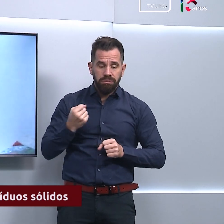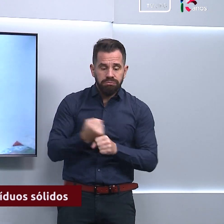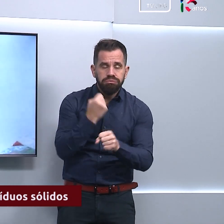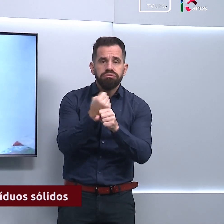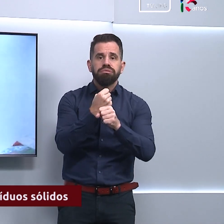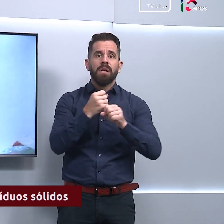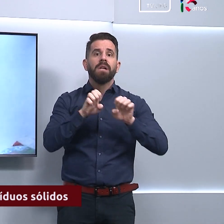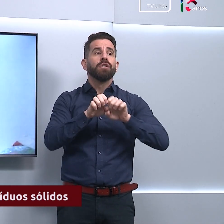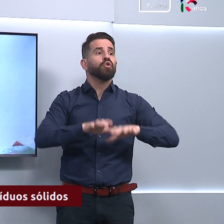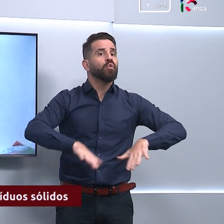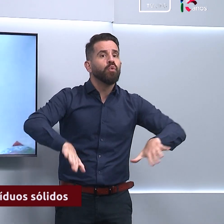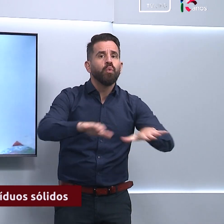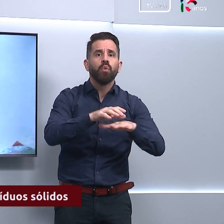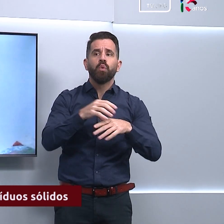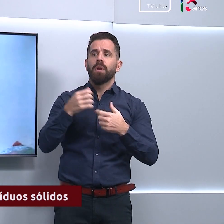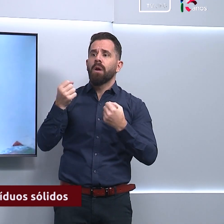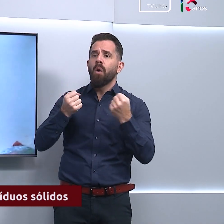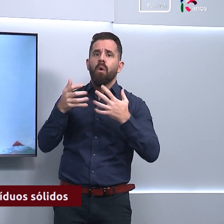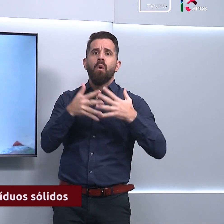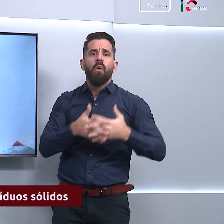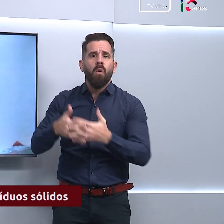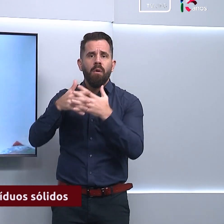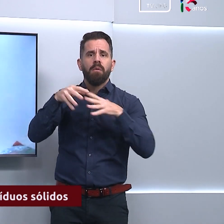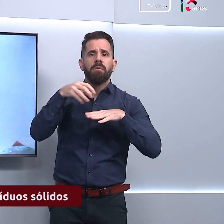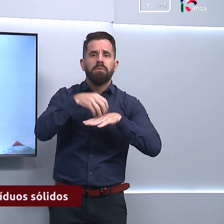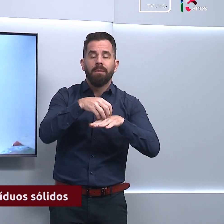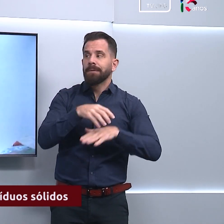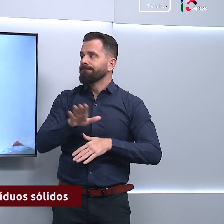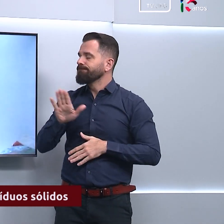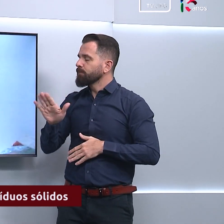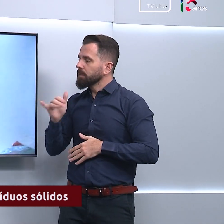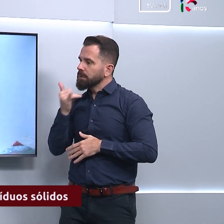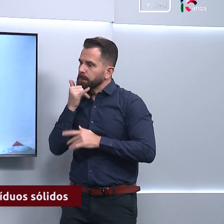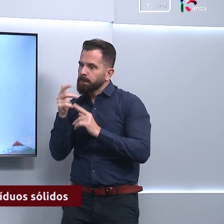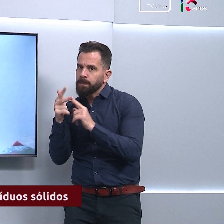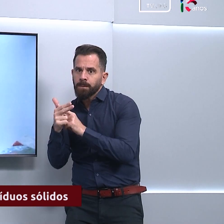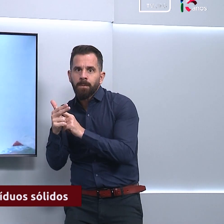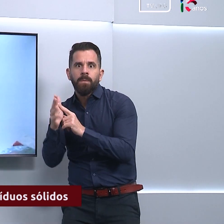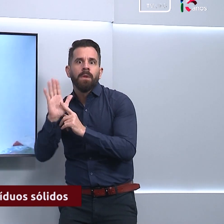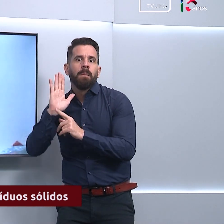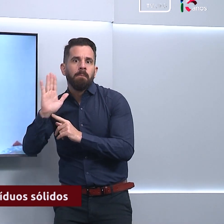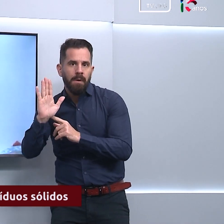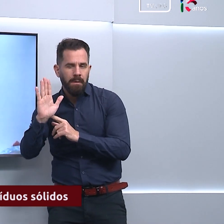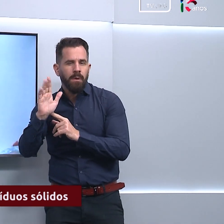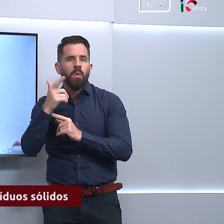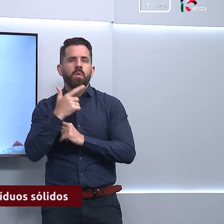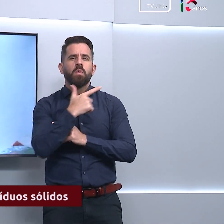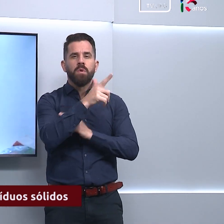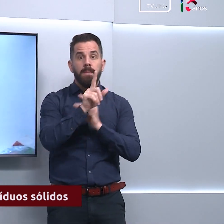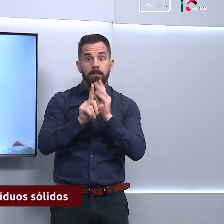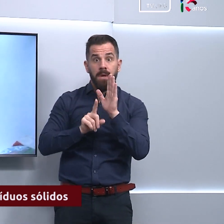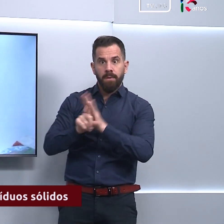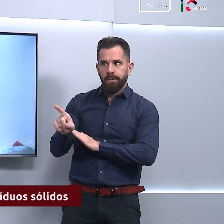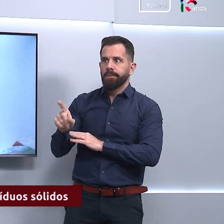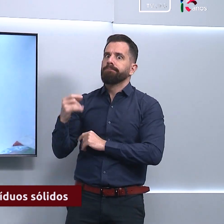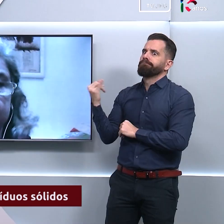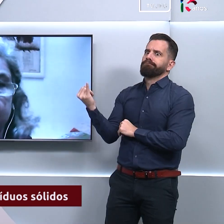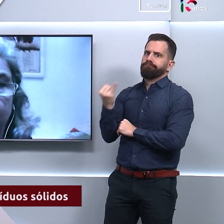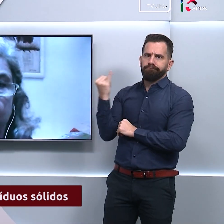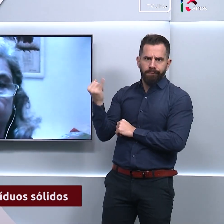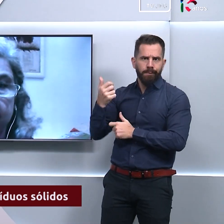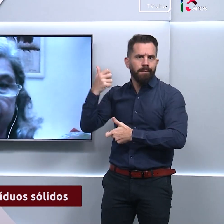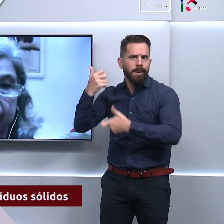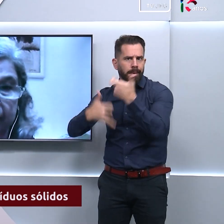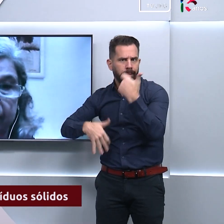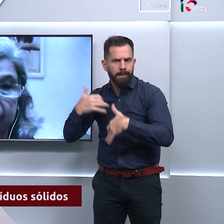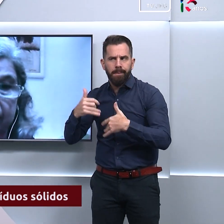Rosana, Oi, perdão. Deixa eu te interromper um pouquinho, só para a gente passar para um outro ponto, que infelizmente o nosso tempo é curto, né? Essa discussão é muito importante, a gente teria que ficar mais tempo